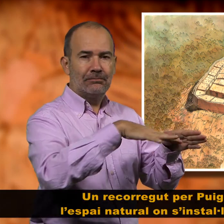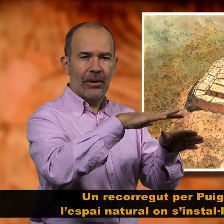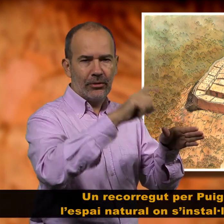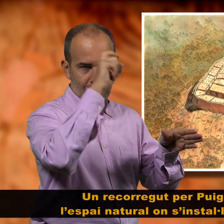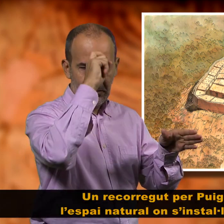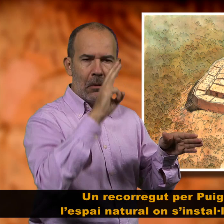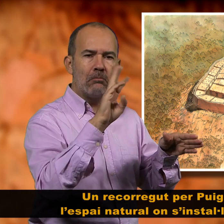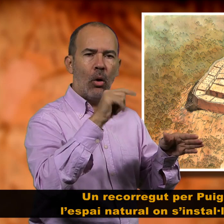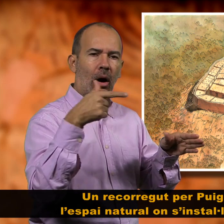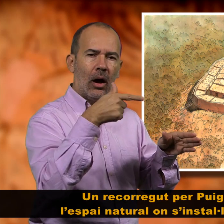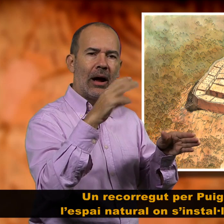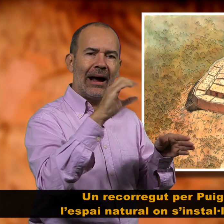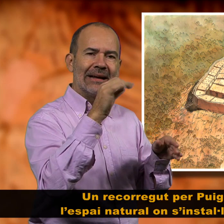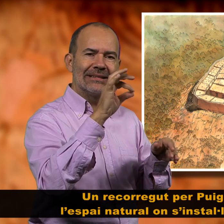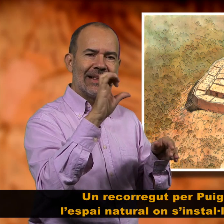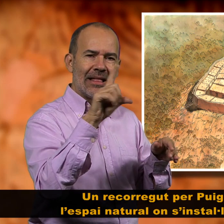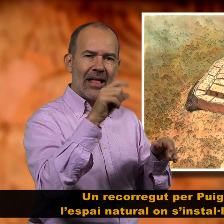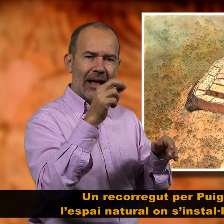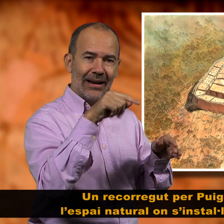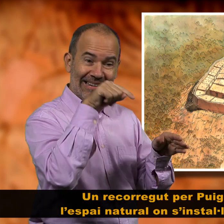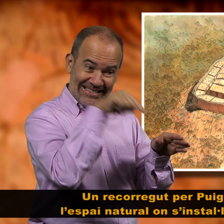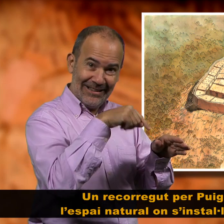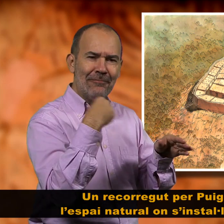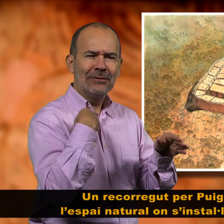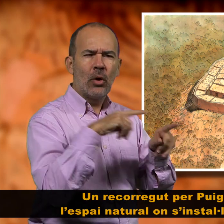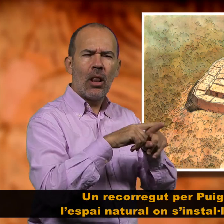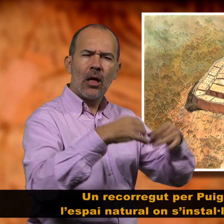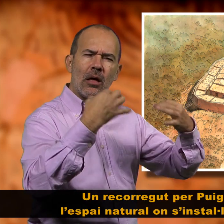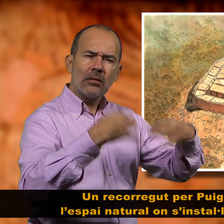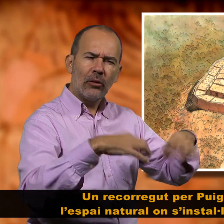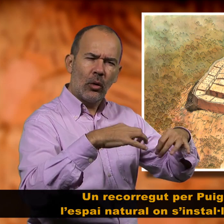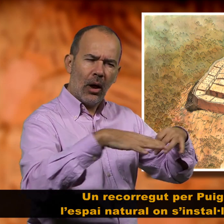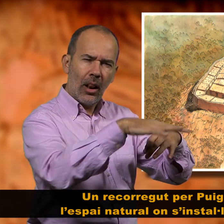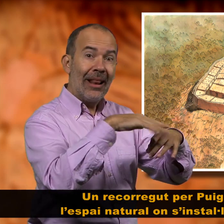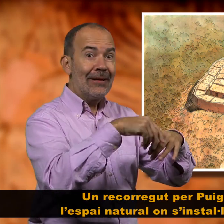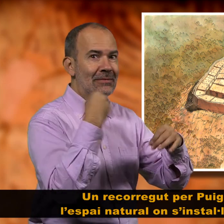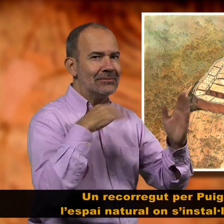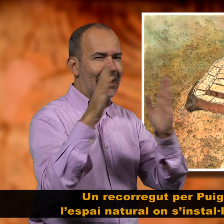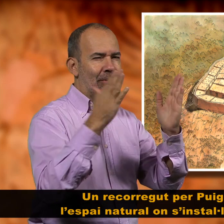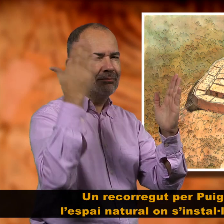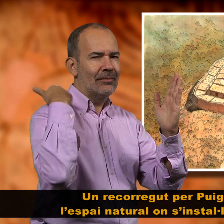ibers i que explica la vida dels seus habitants dintre de la cultura ibèrica fins a la romanització.